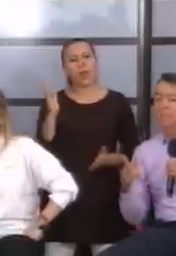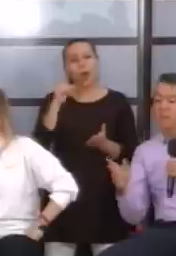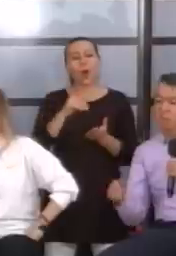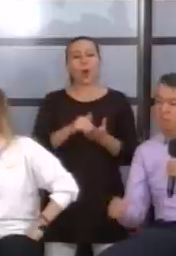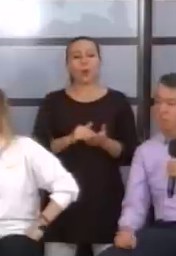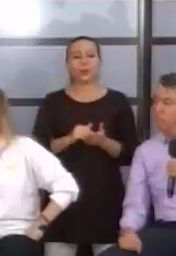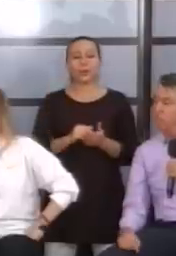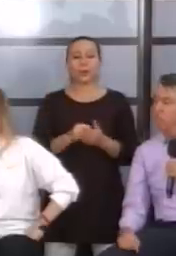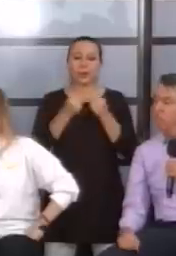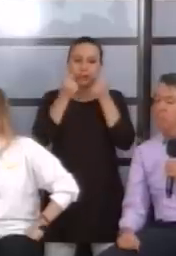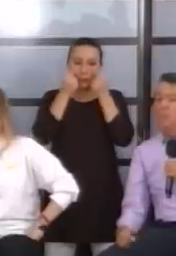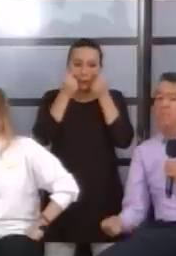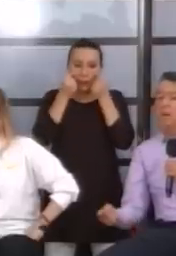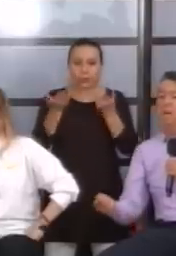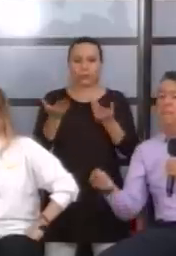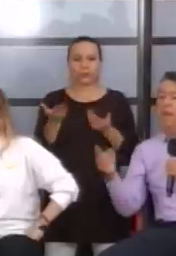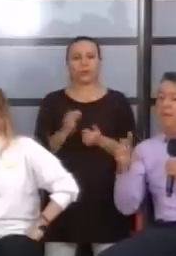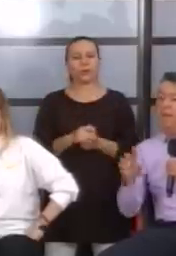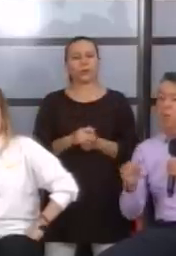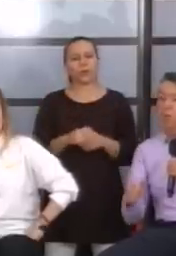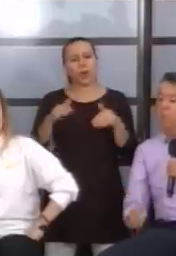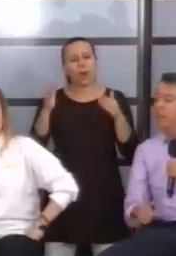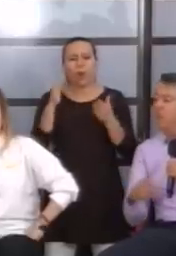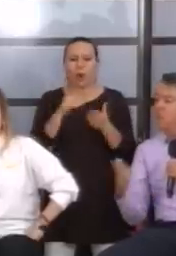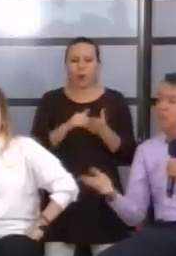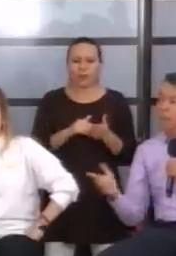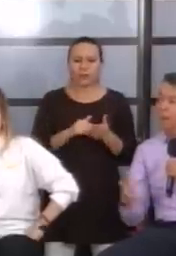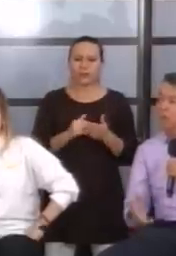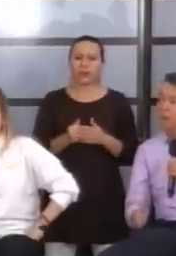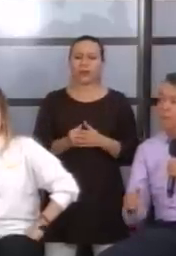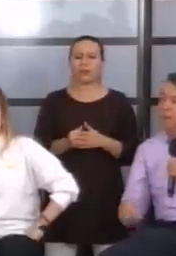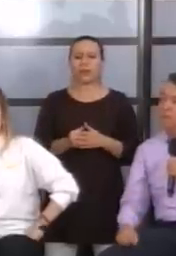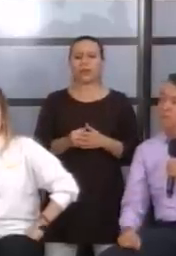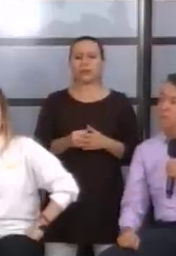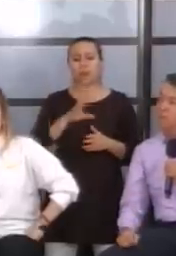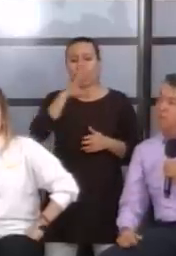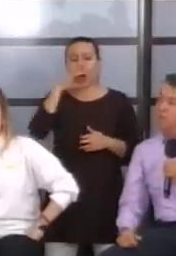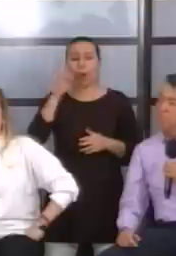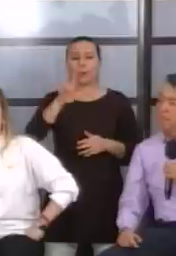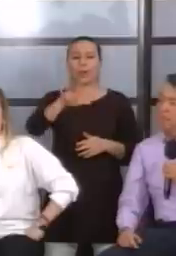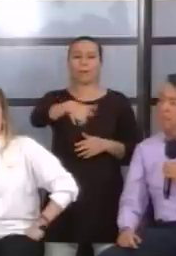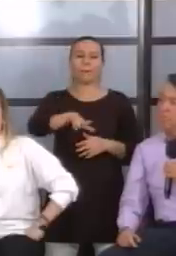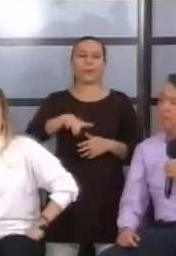a Santos y es capaz de elegir a un hombre que hoy es una marioneta